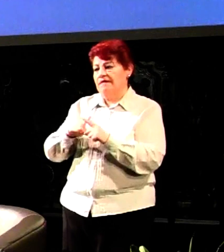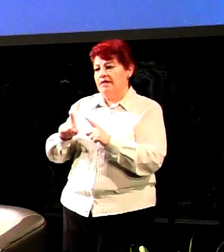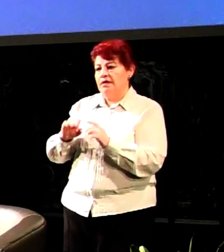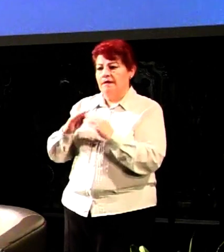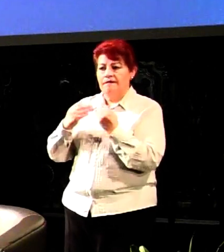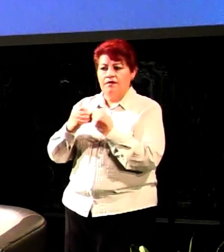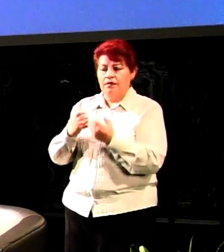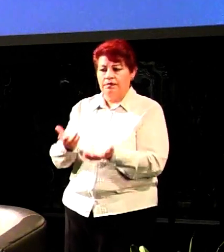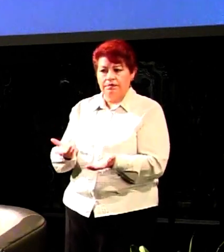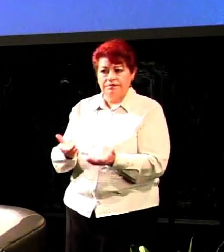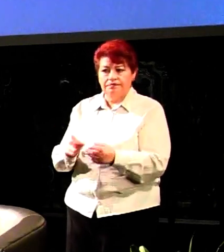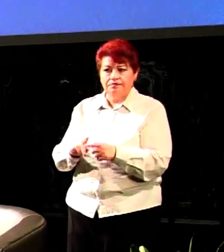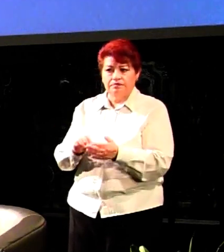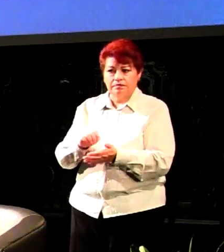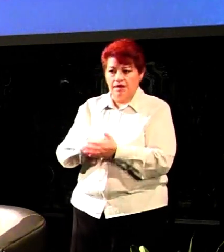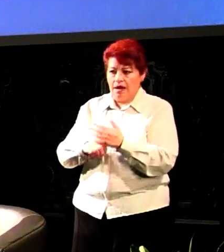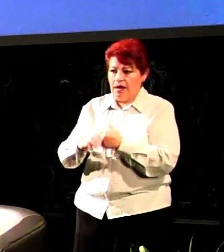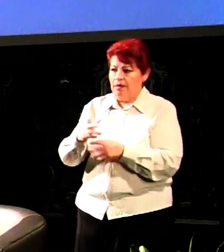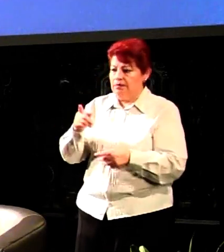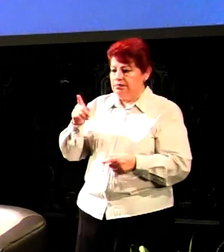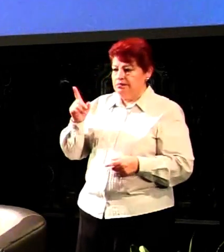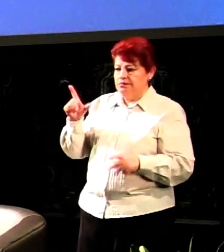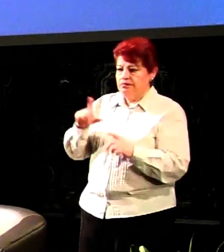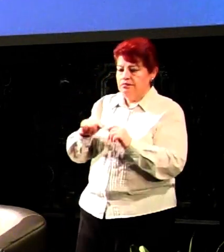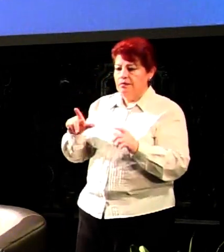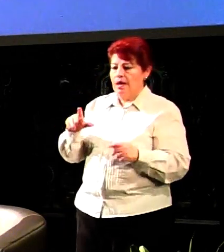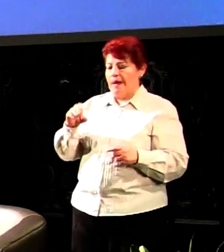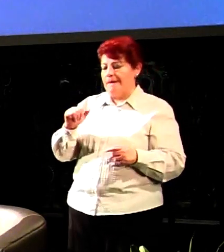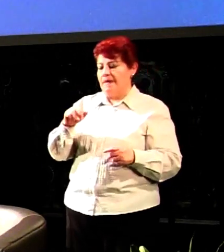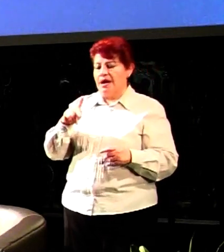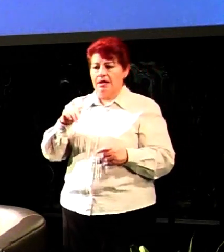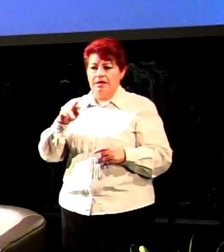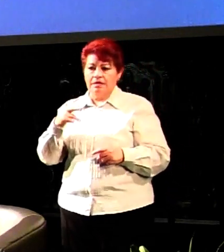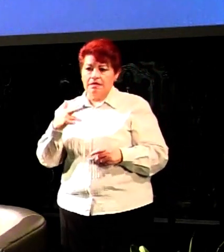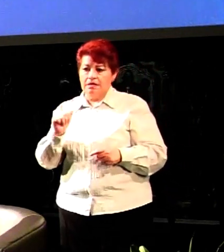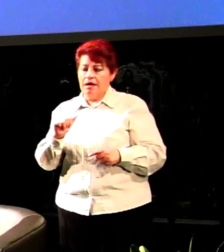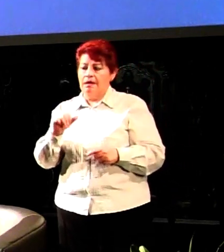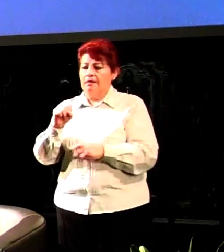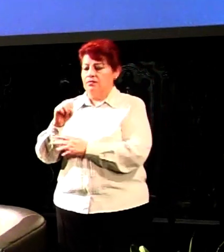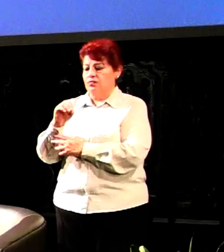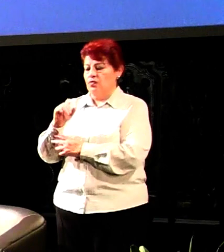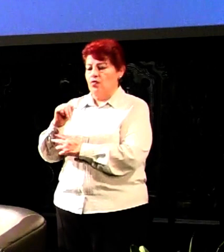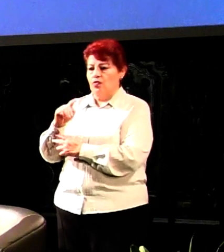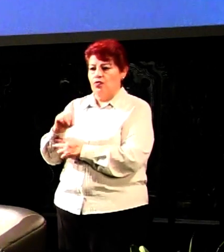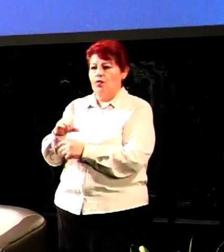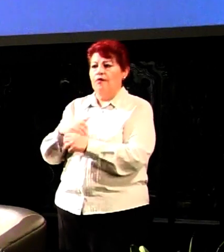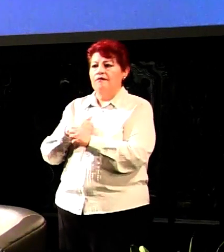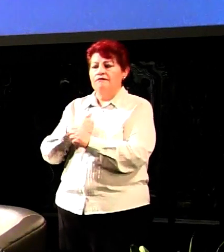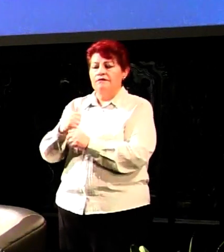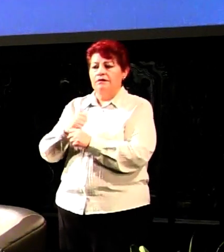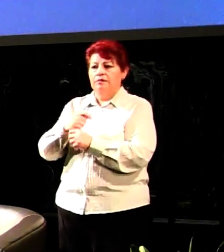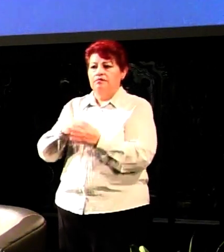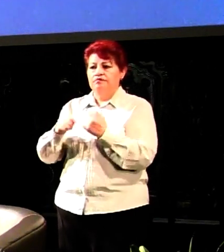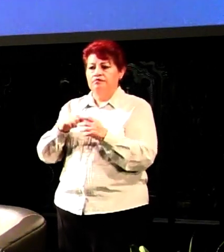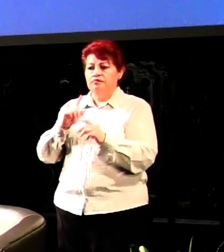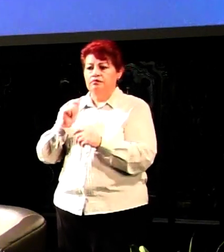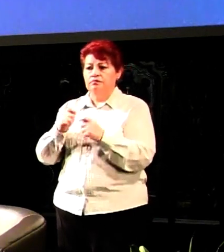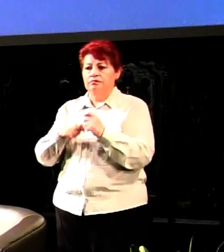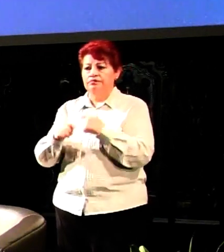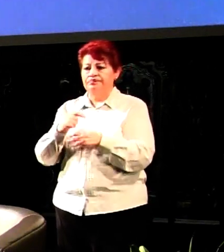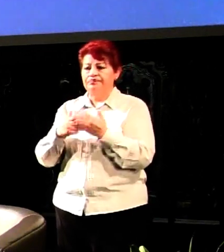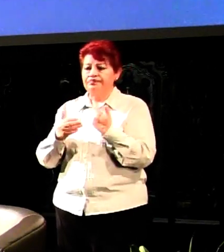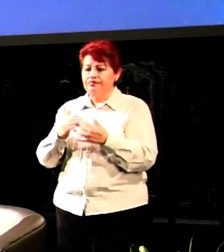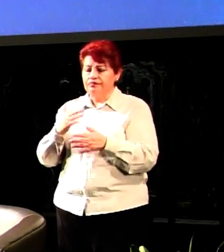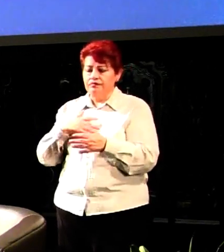distintas maneras. Como dice aquí Marta Suto, es una forma de violencia que se define como una